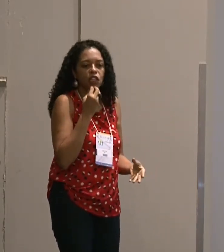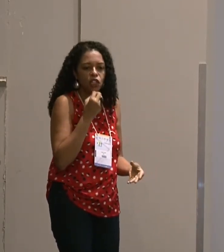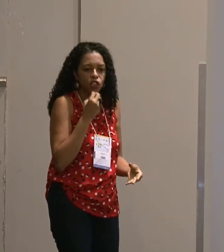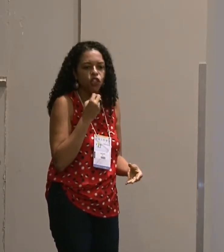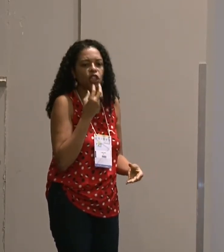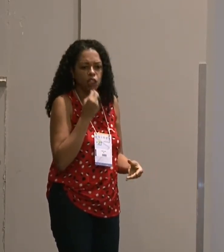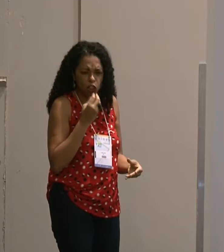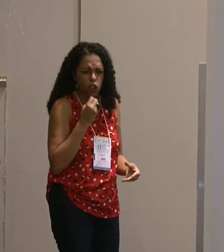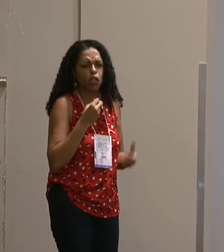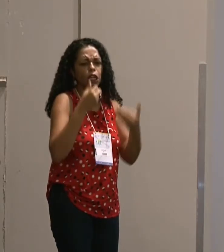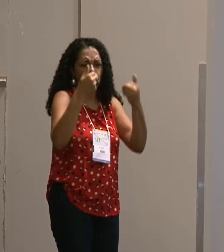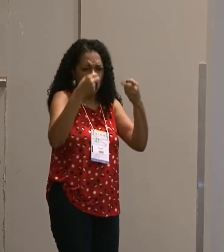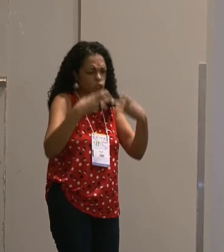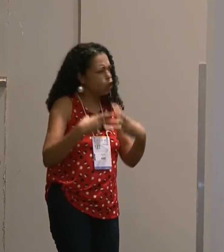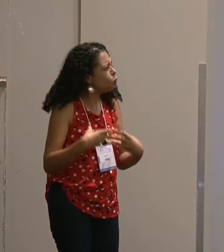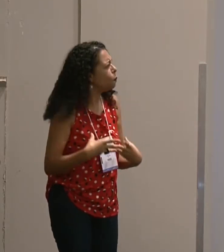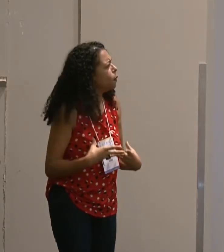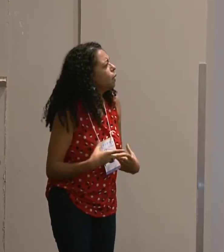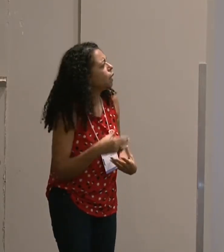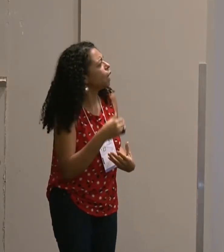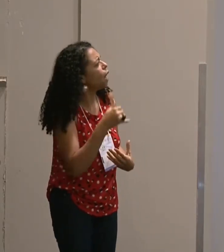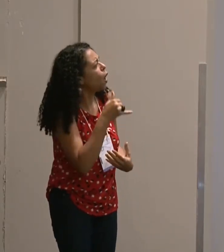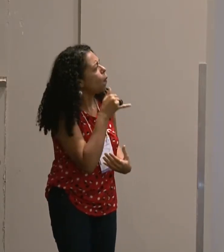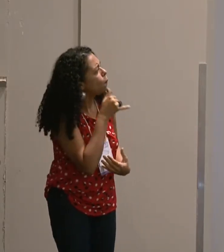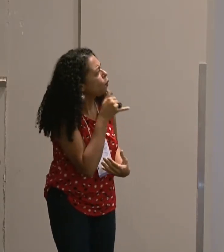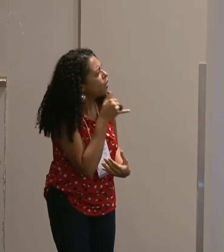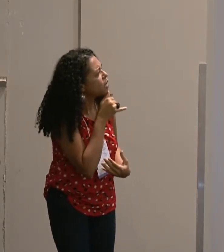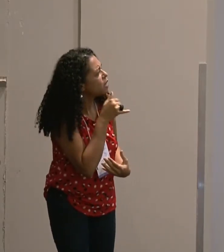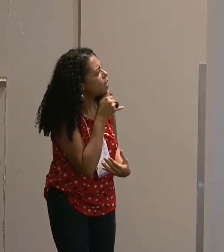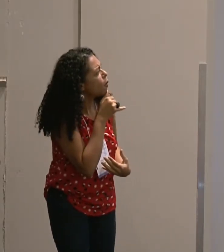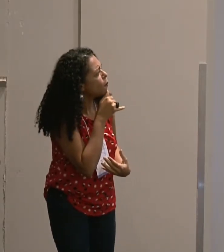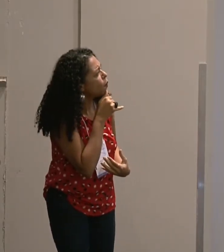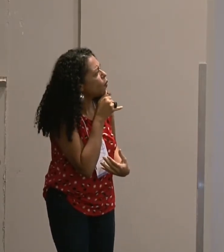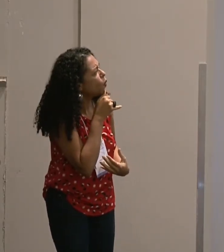específico Esclia explicando por exemplo